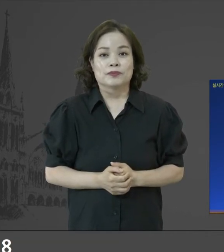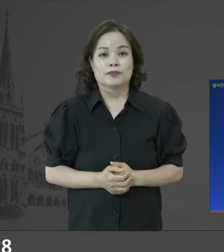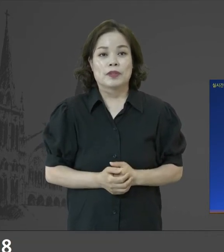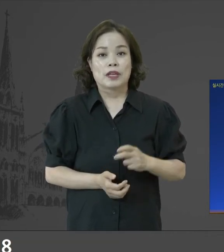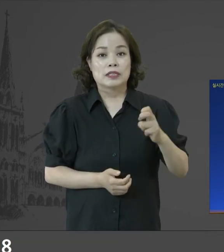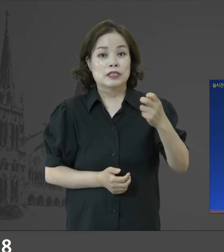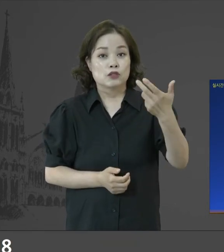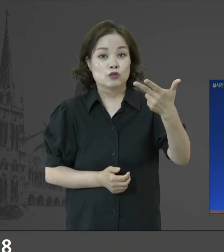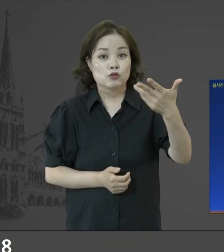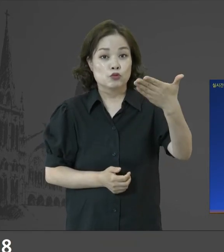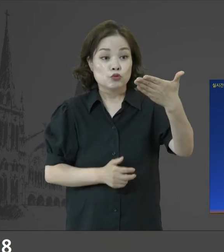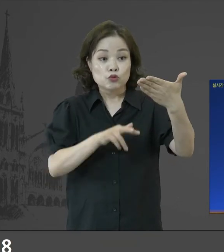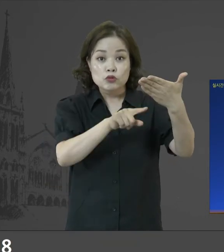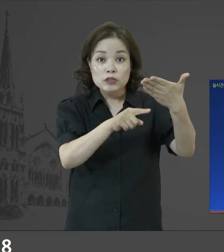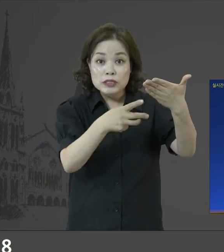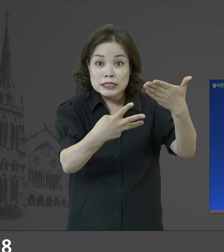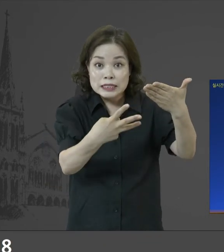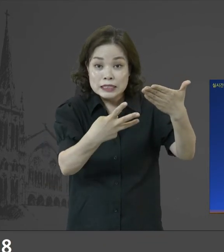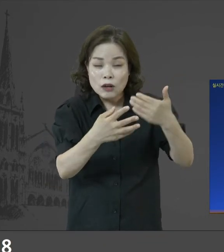29절을 보시면